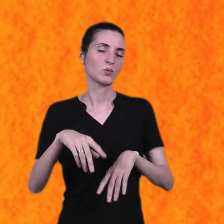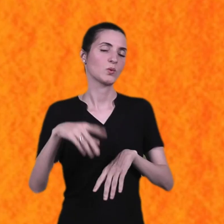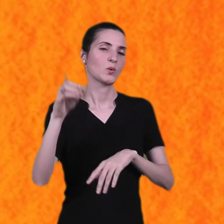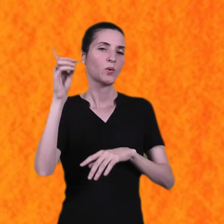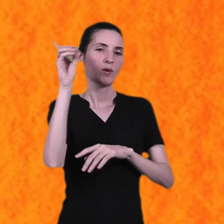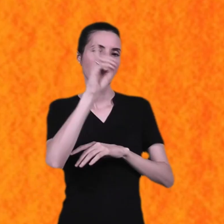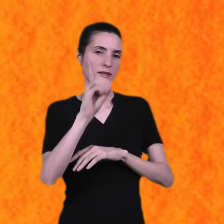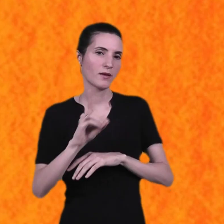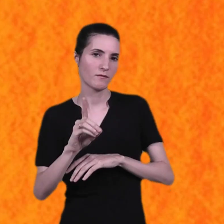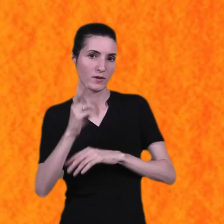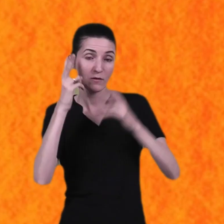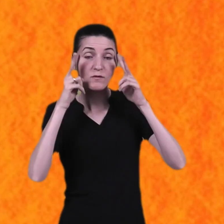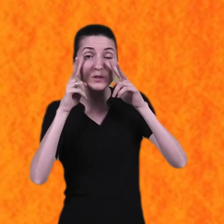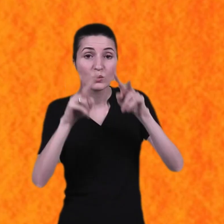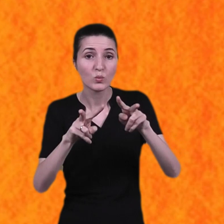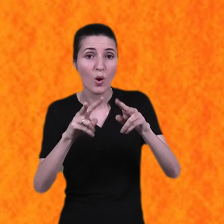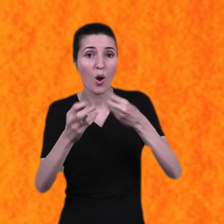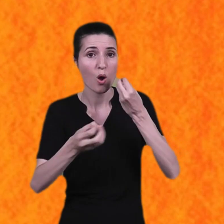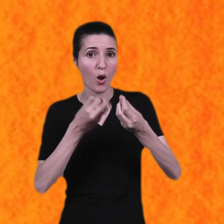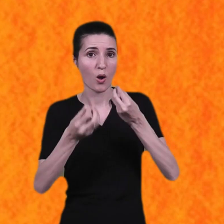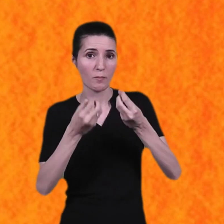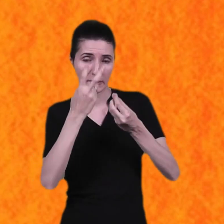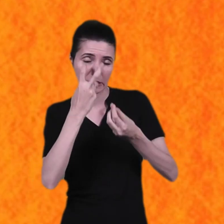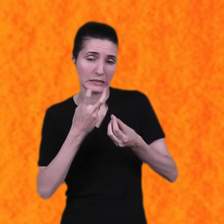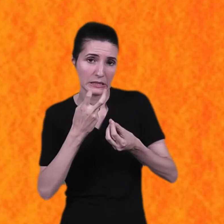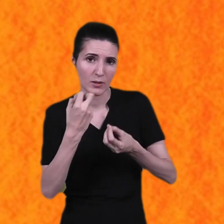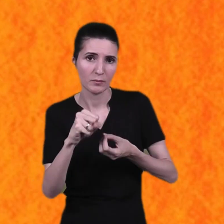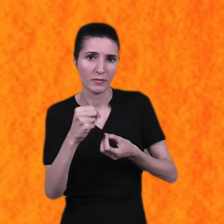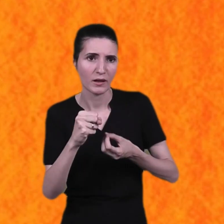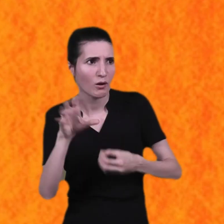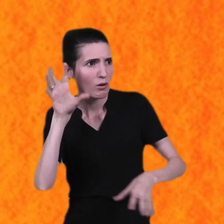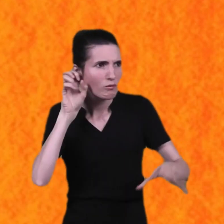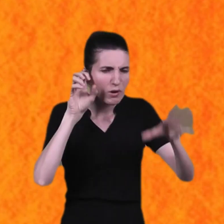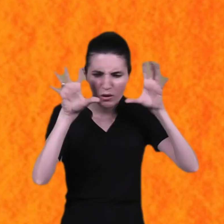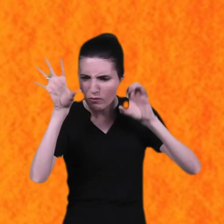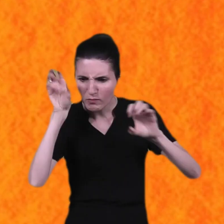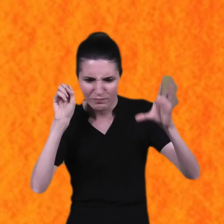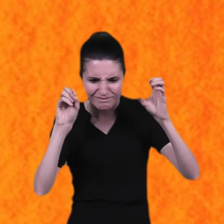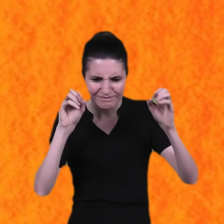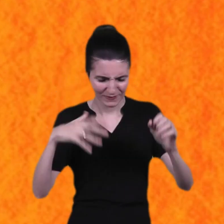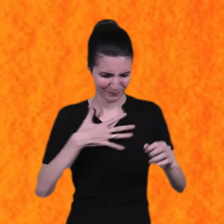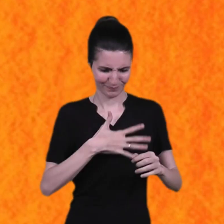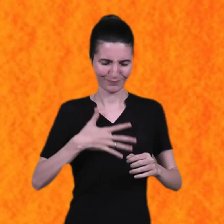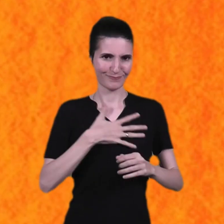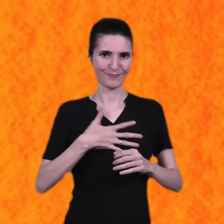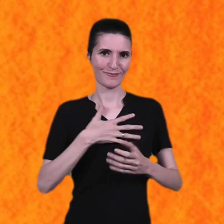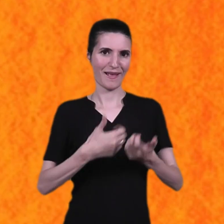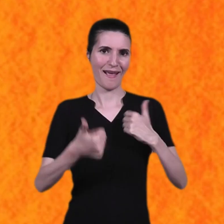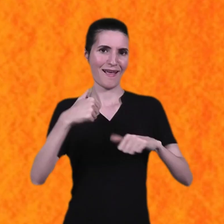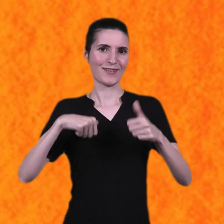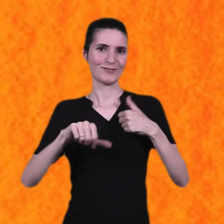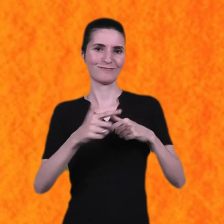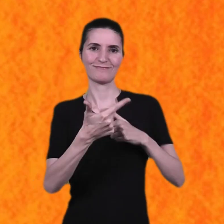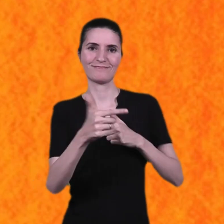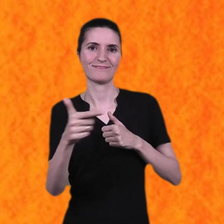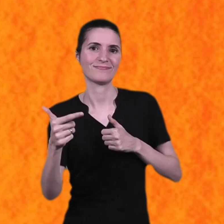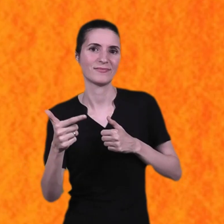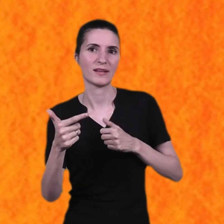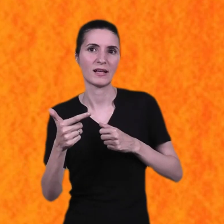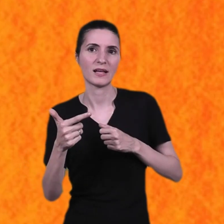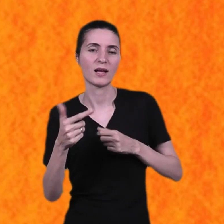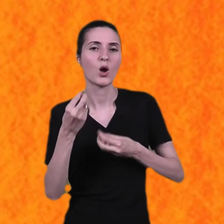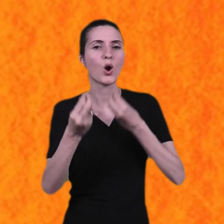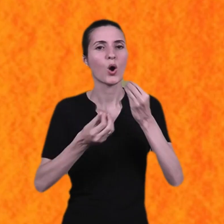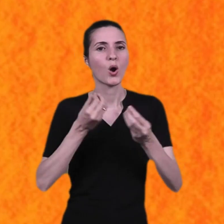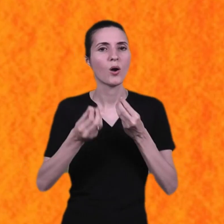tenha que escutar duas coisas ao mesmo tempo, uma em cima da outra, que às vezes perde o prazer da arte, né? E ao mesmo tempo tem